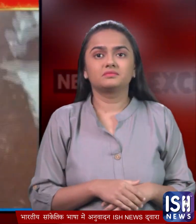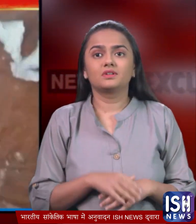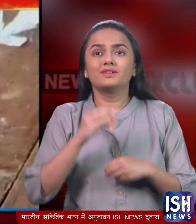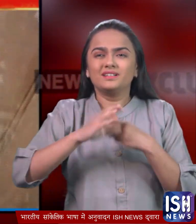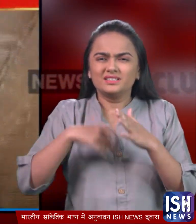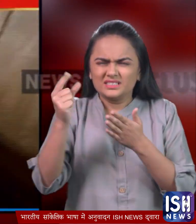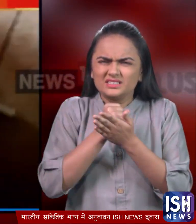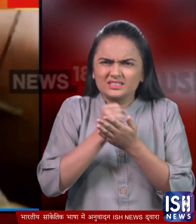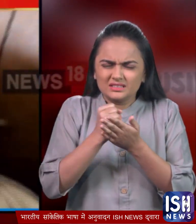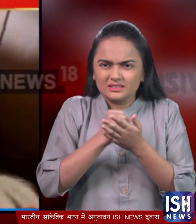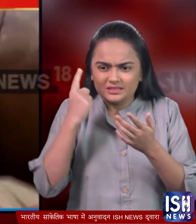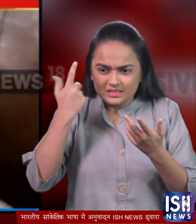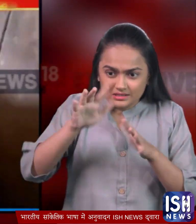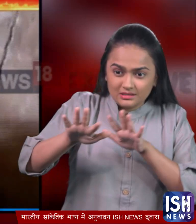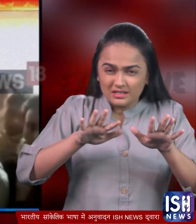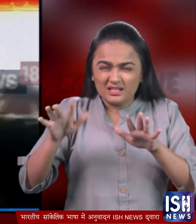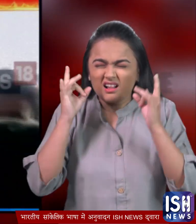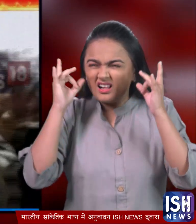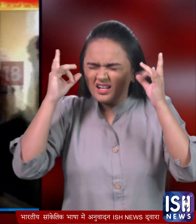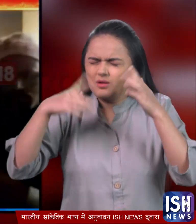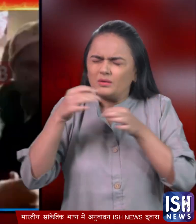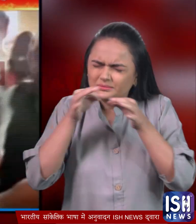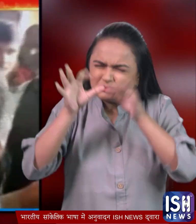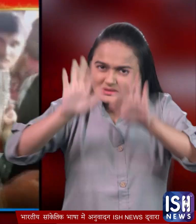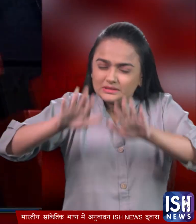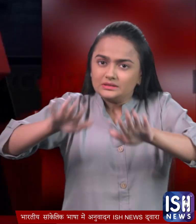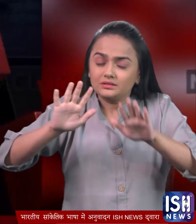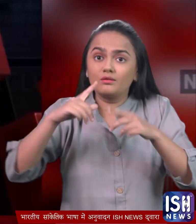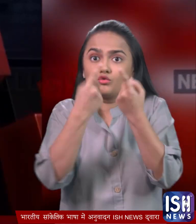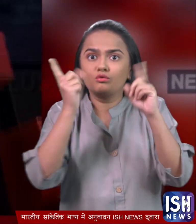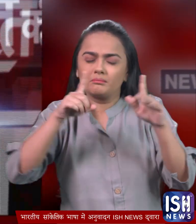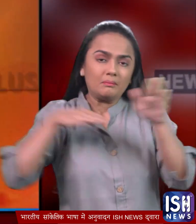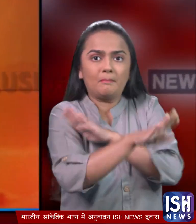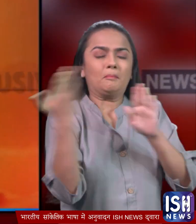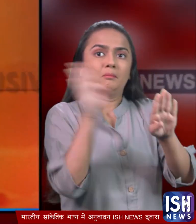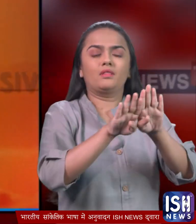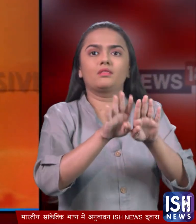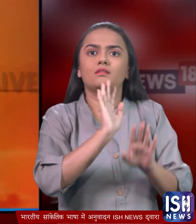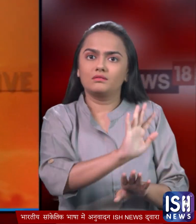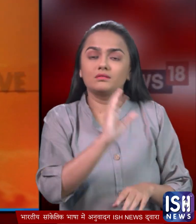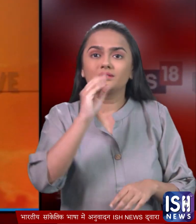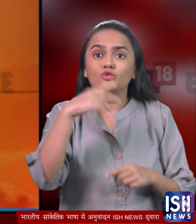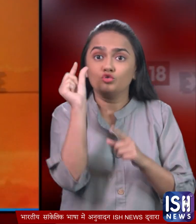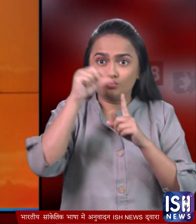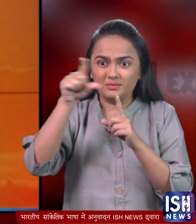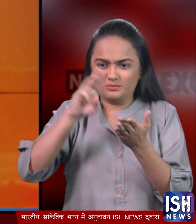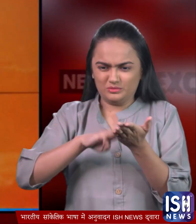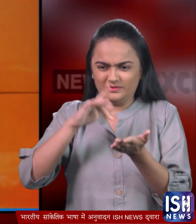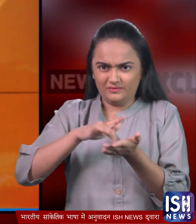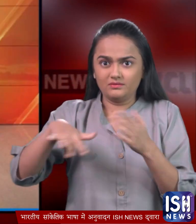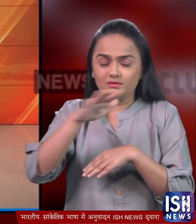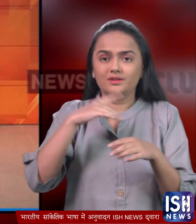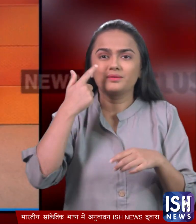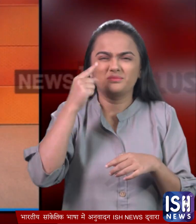किसी तरह उन लोगों ने उन्हें ग्रामीणों के गुस्से से बचाया और ले जाकर एक कमरे में बंद कर दिया। यूपी के मुजफ्फरनगर में एक महिला के बाल काटने